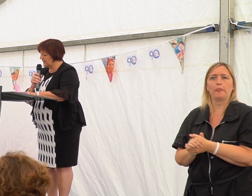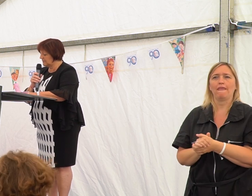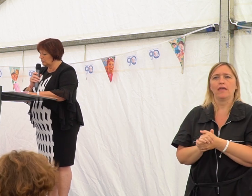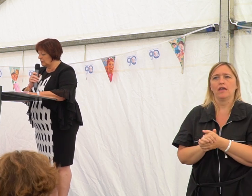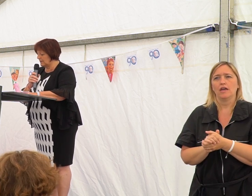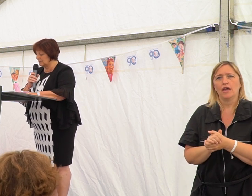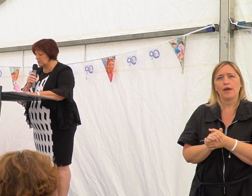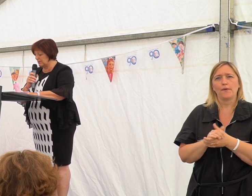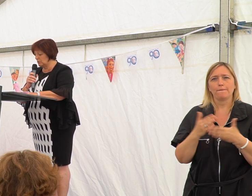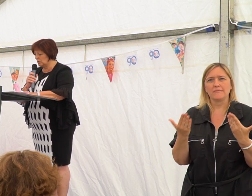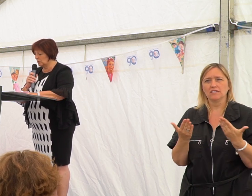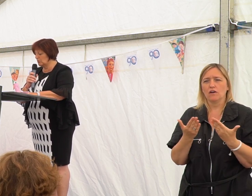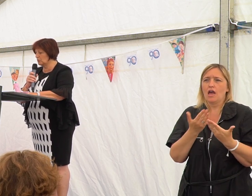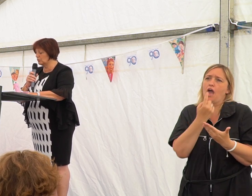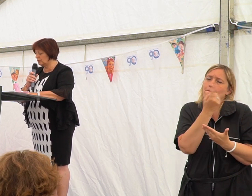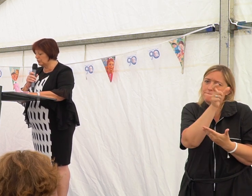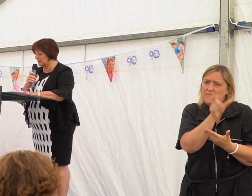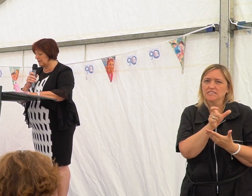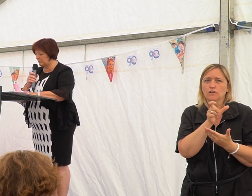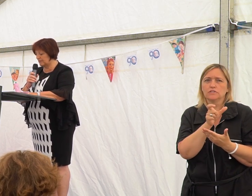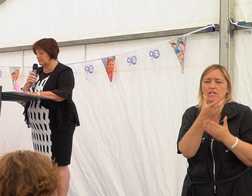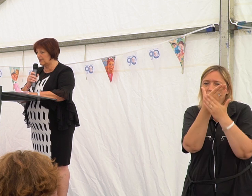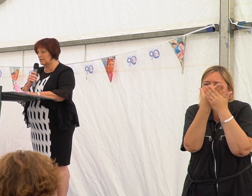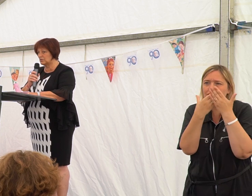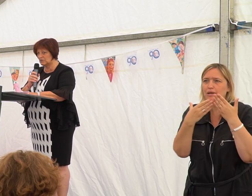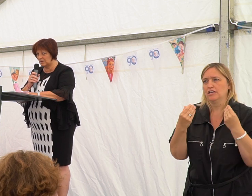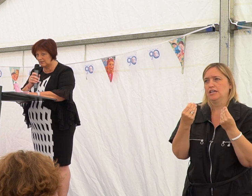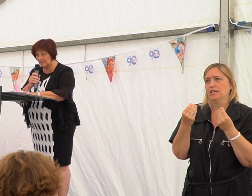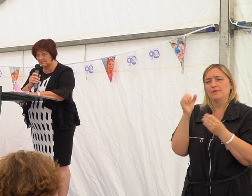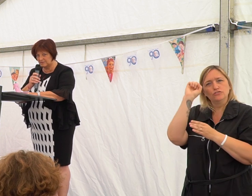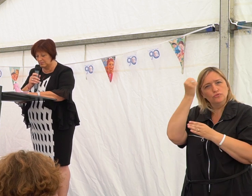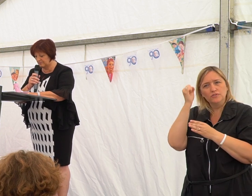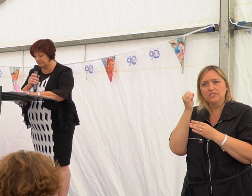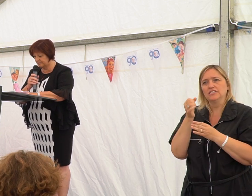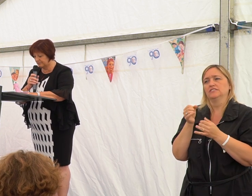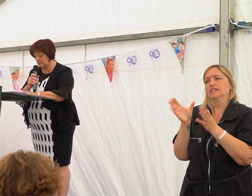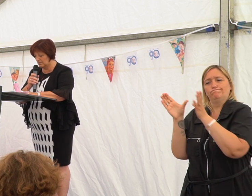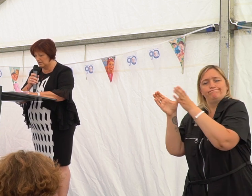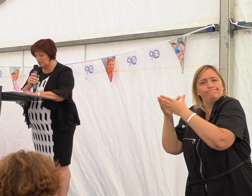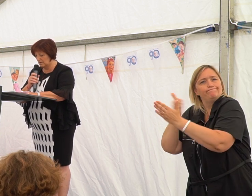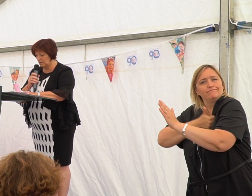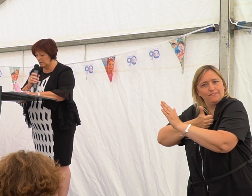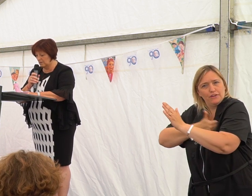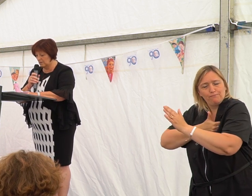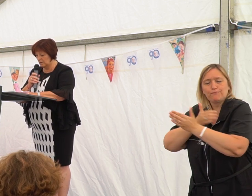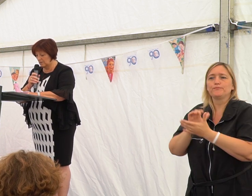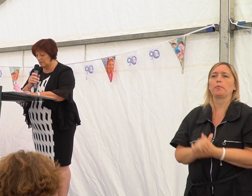Après que l'être cher a disparu, son souvenir appartient à ce cercle intime.